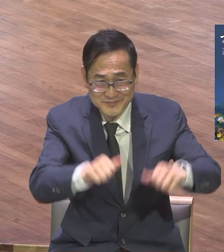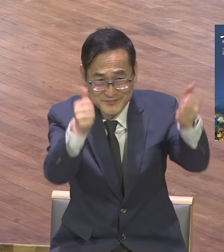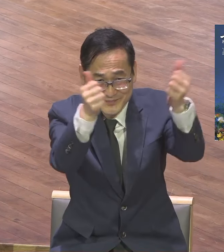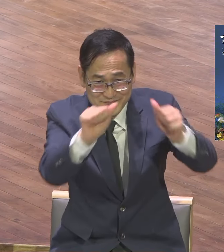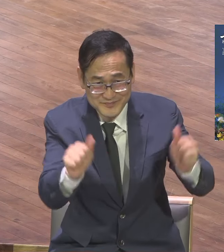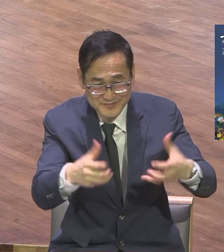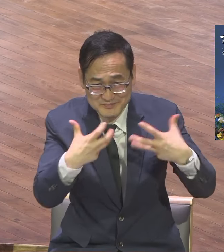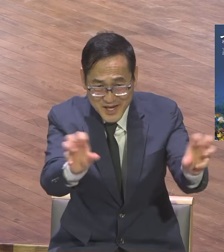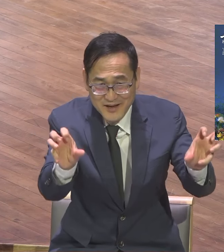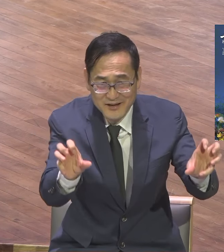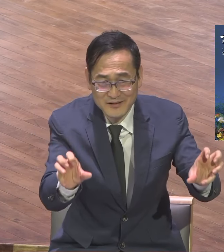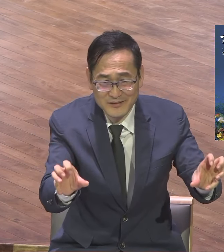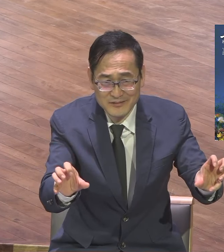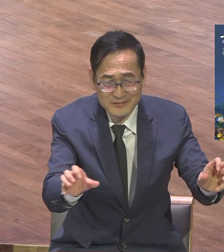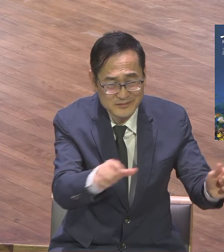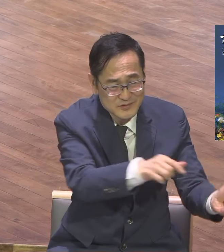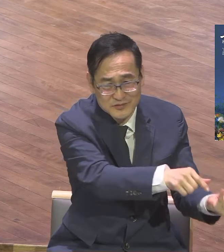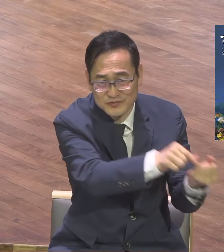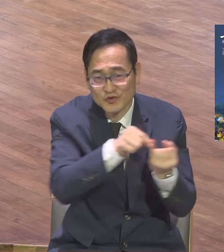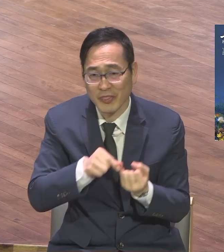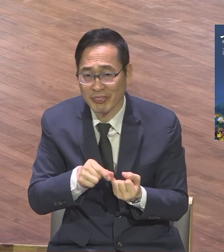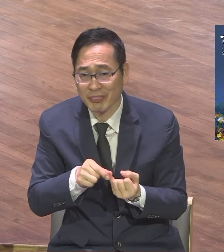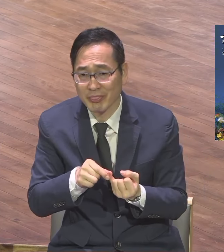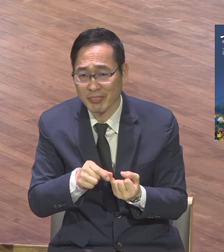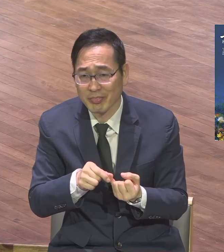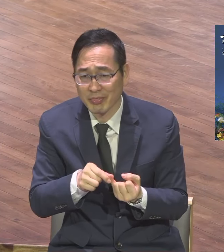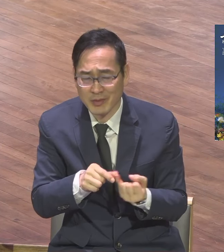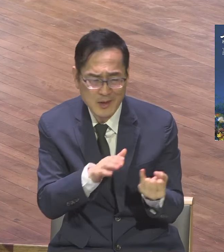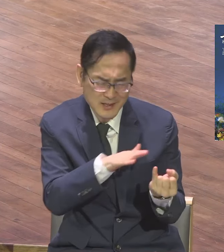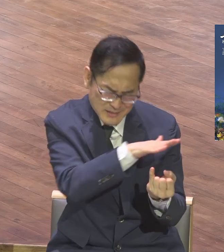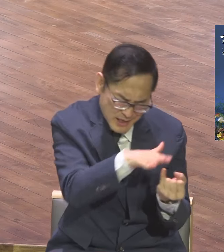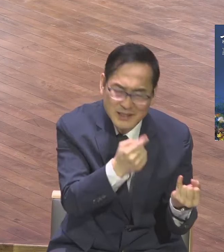거예요. 생명권 사랑.